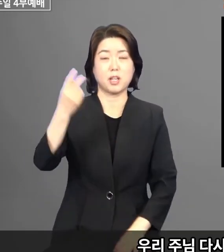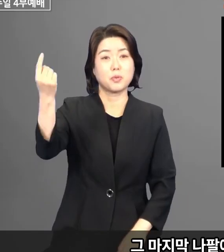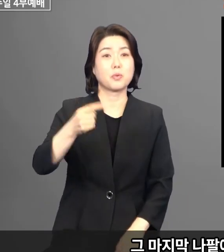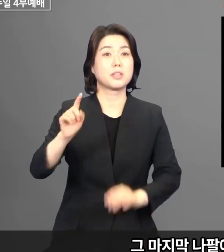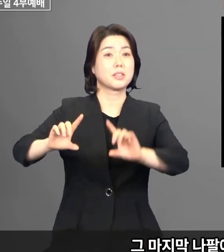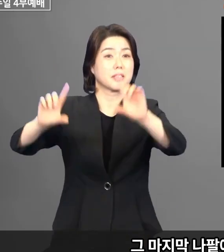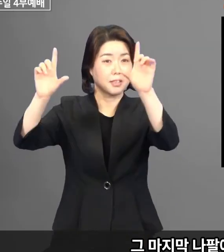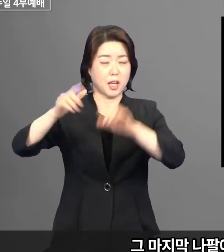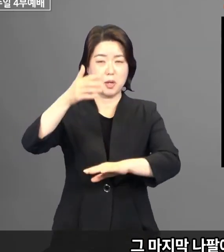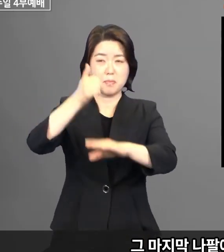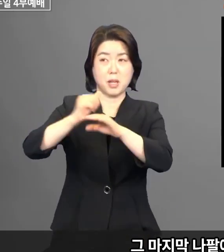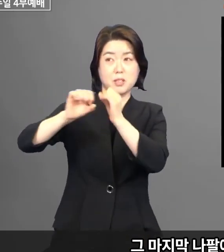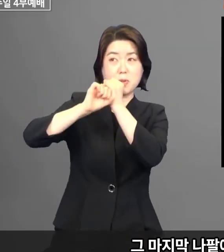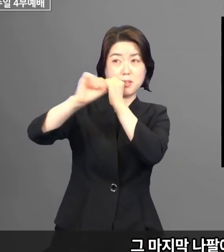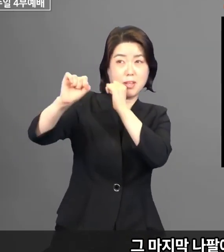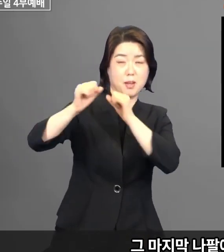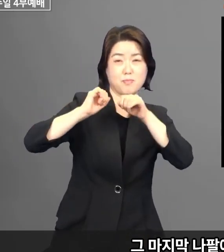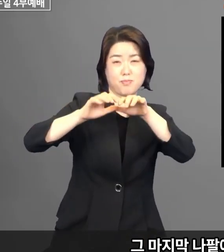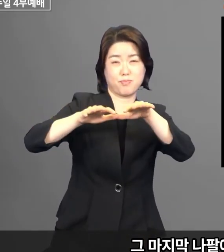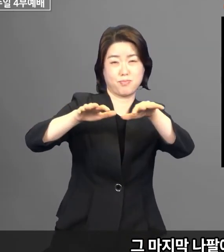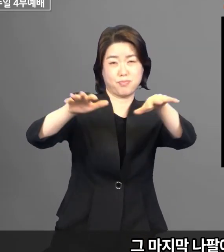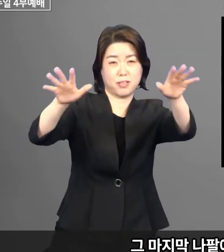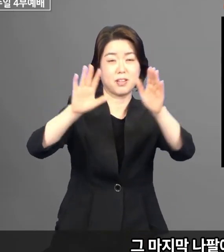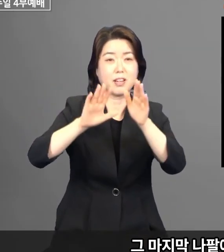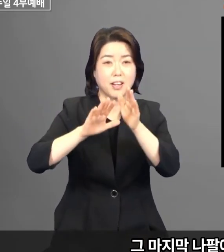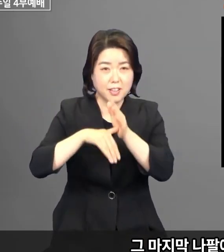그날에 그 마지막 나팔에 울려 퍼질 때에